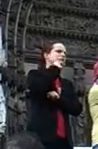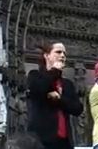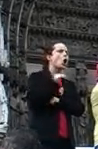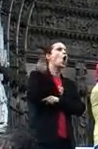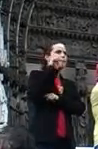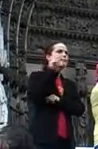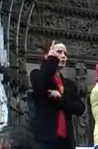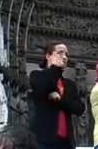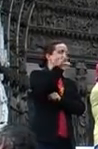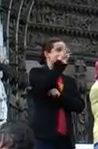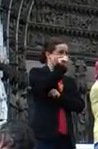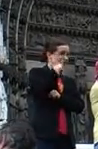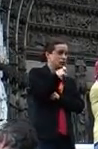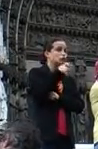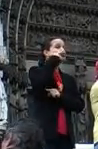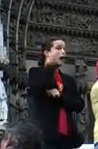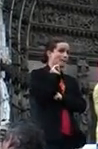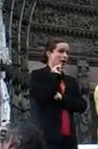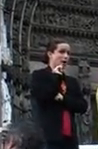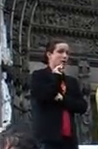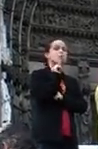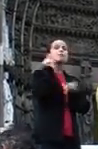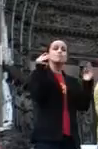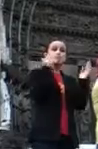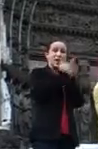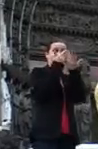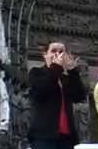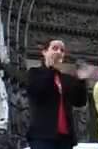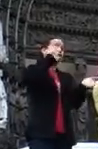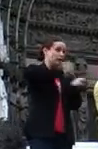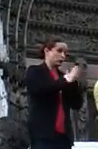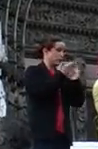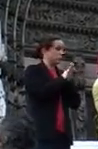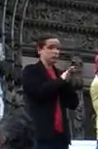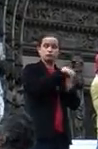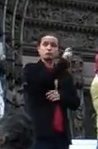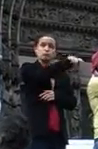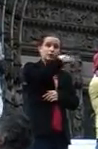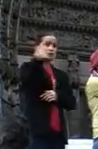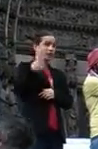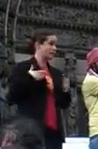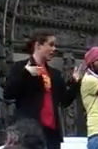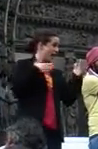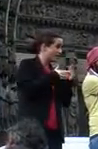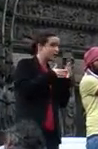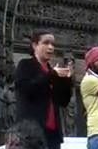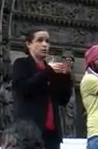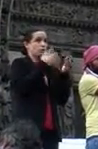Schrömmer Barrierefreiheit für alle Menschen mit Handicap in Köln erreichen will, dann gehört für